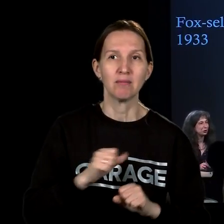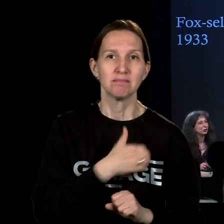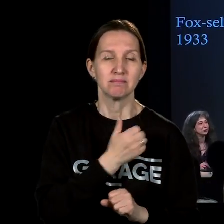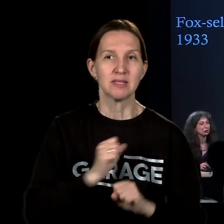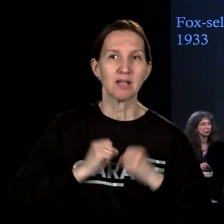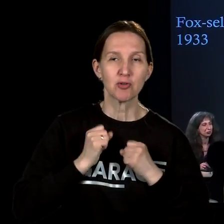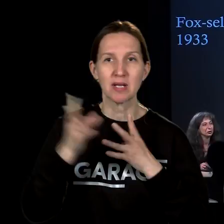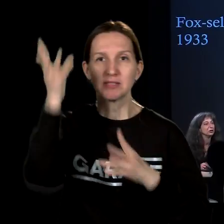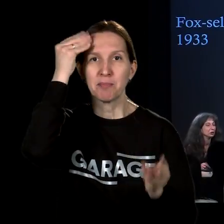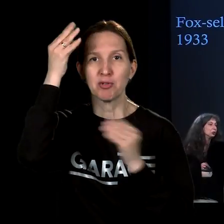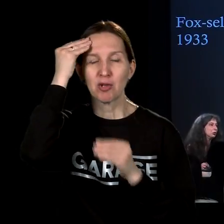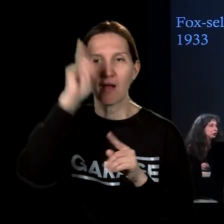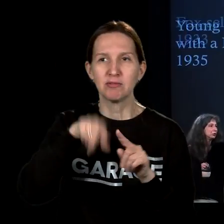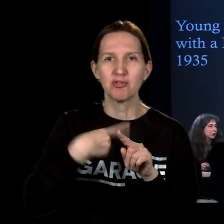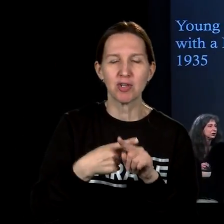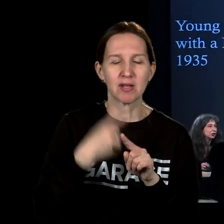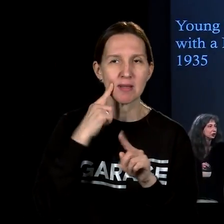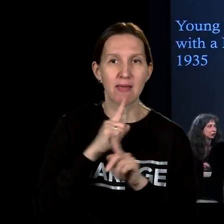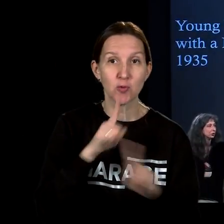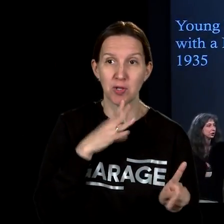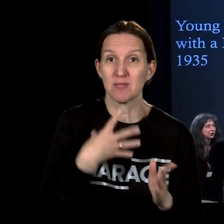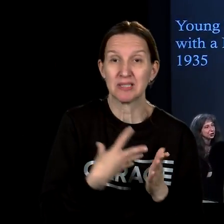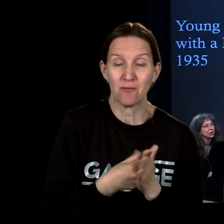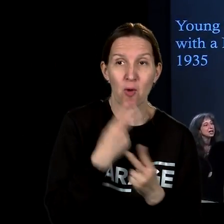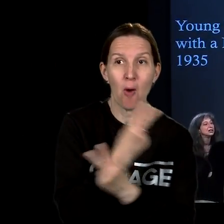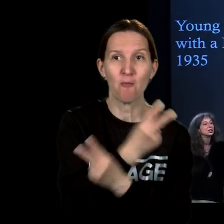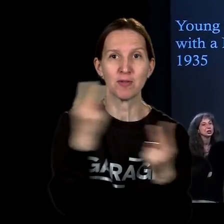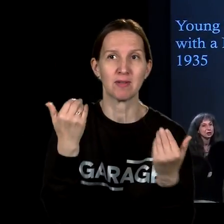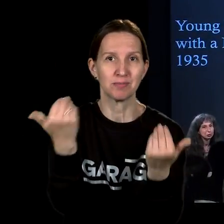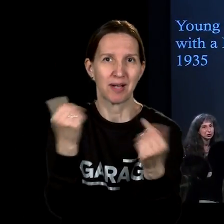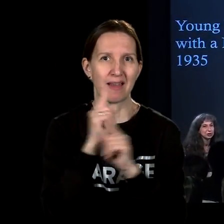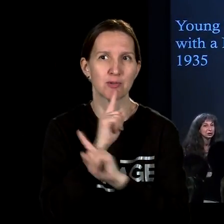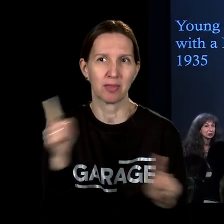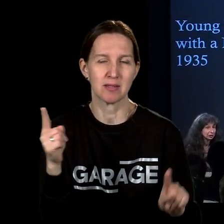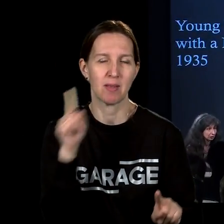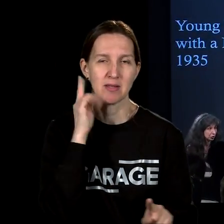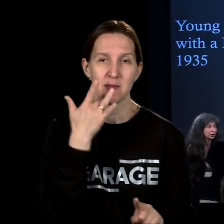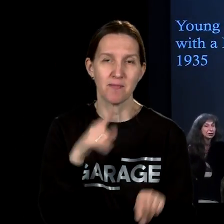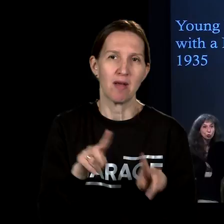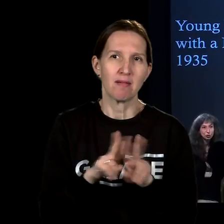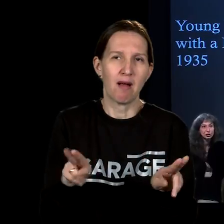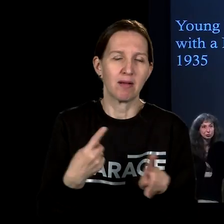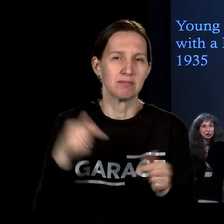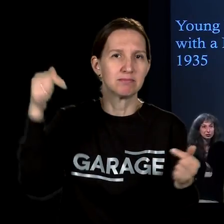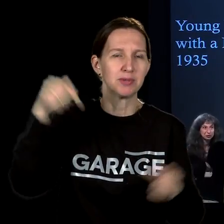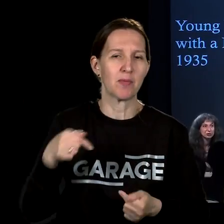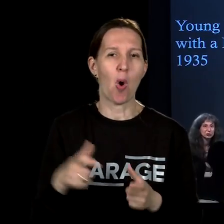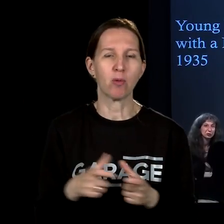экзотизма, увиденную, вот это тоже, в общем, вполне открыточных персонажей, те же самые уже